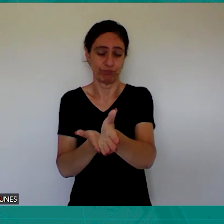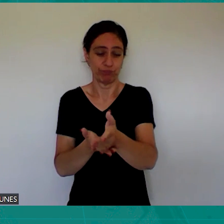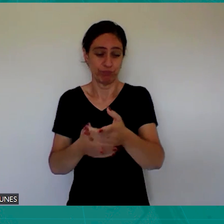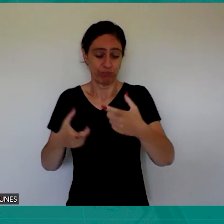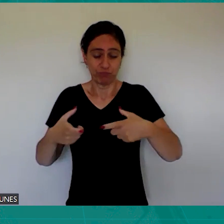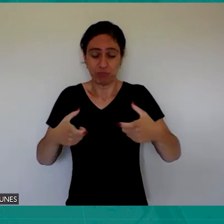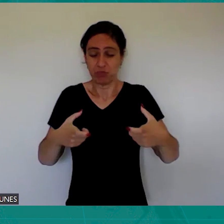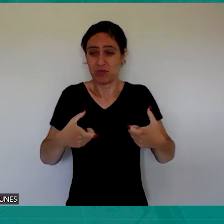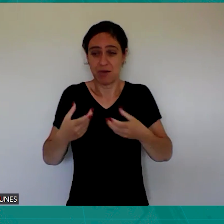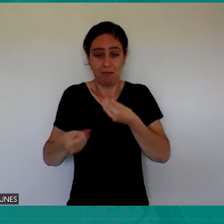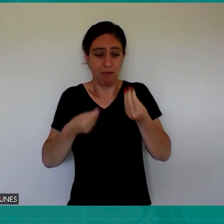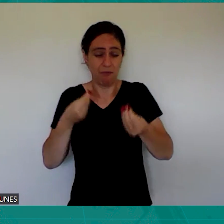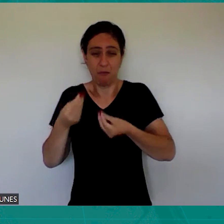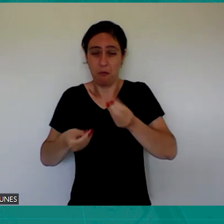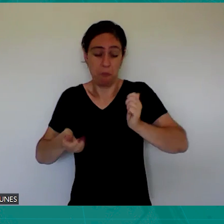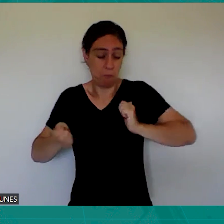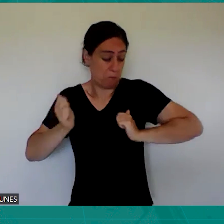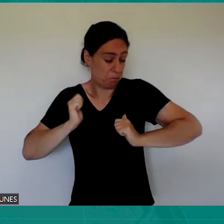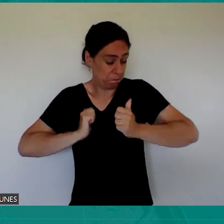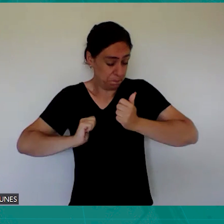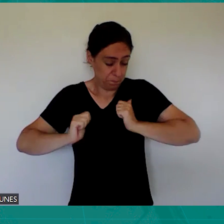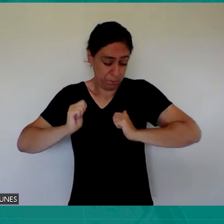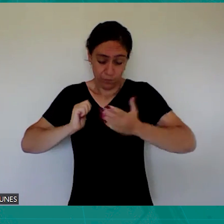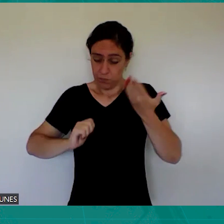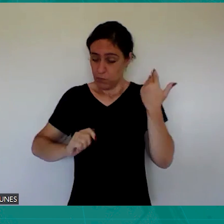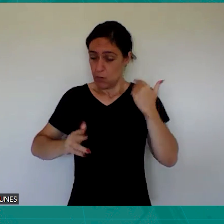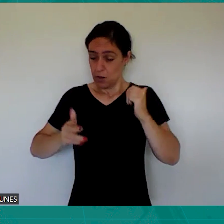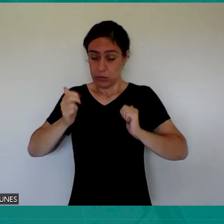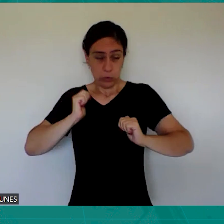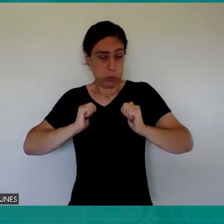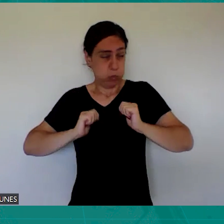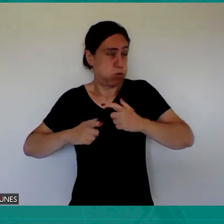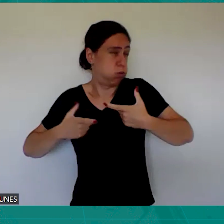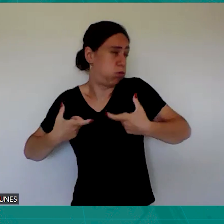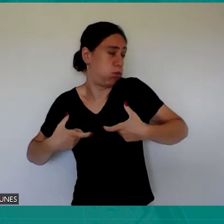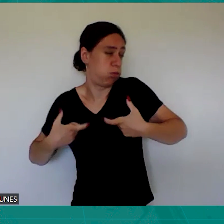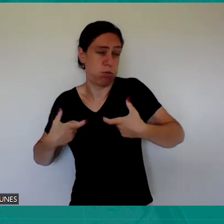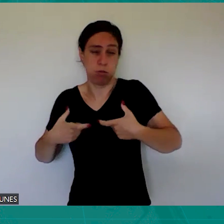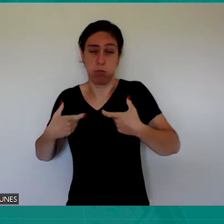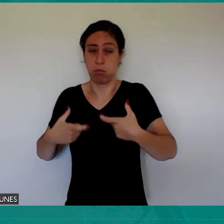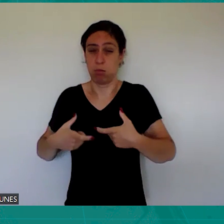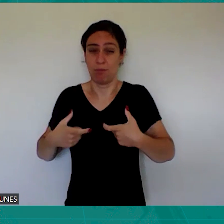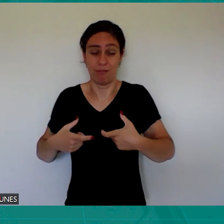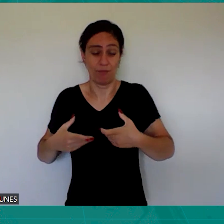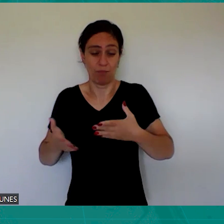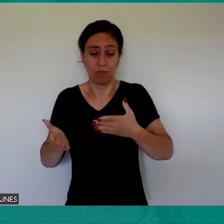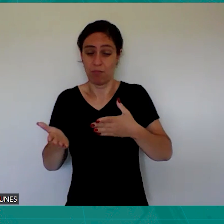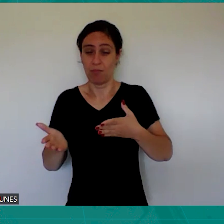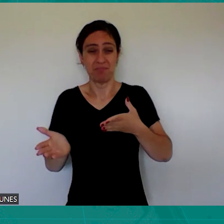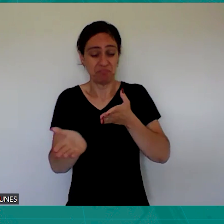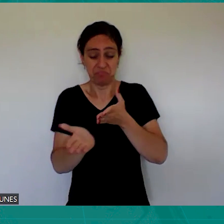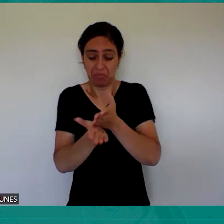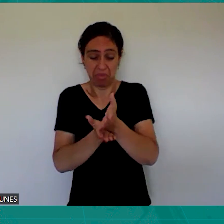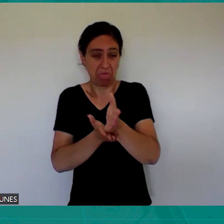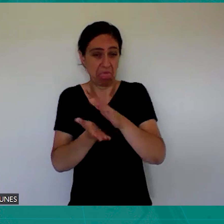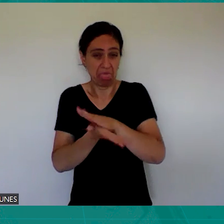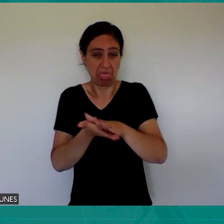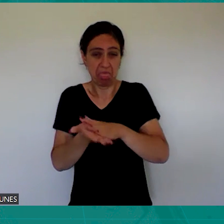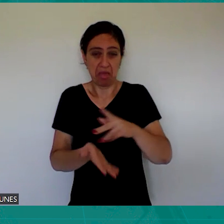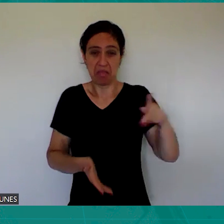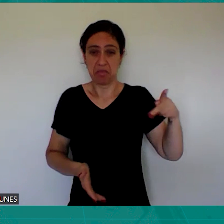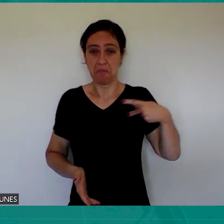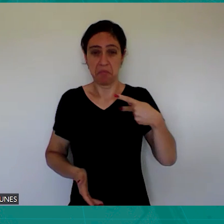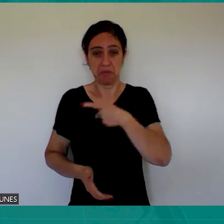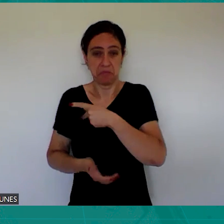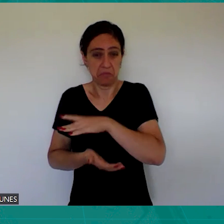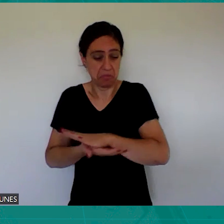vivíamos aflitos, vivíamos exaustos, não é isso? Não tínhamos direção, não tínhamos pastor, mas graças a